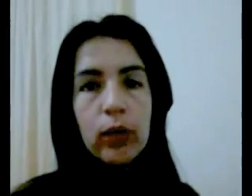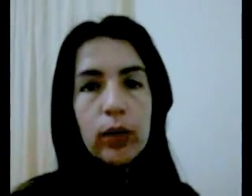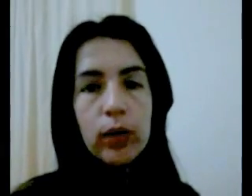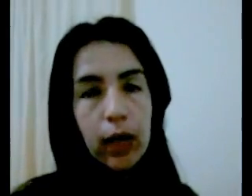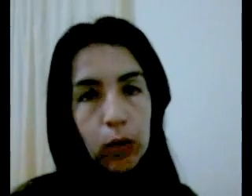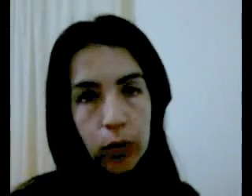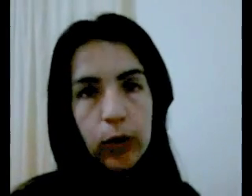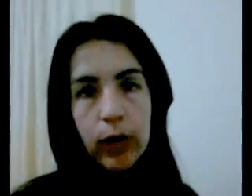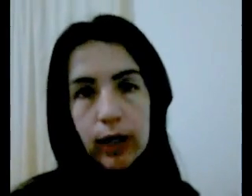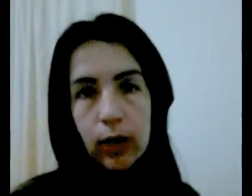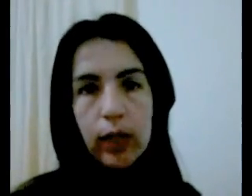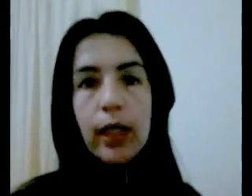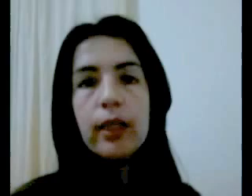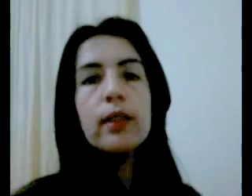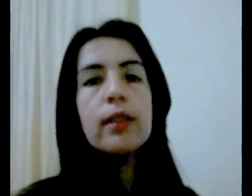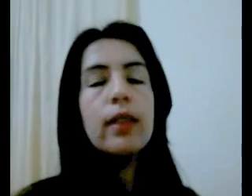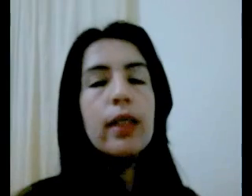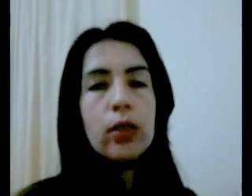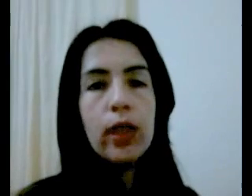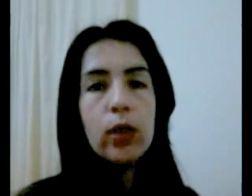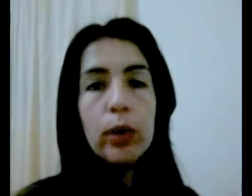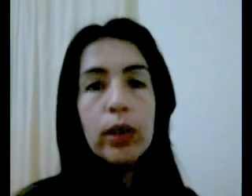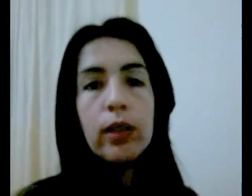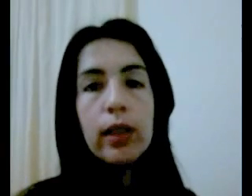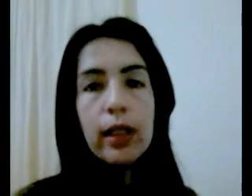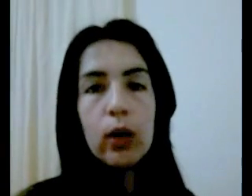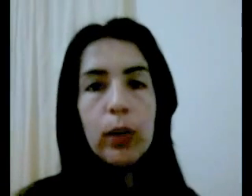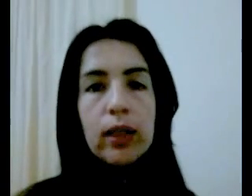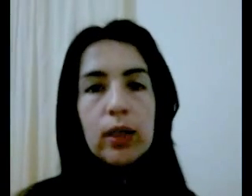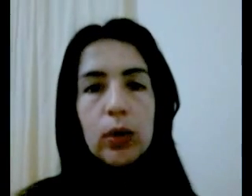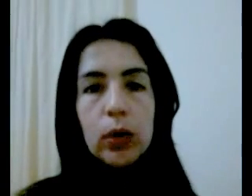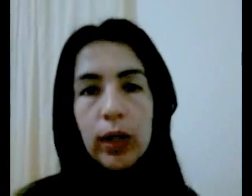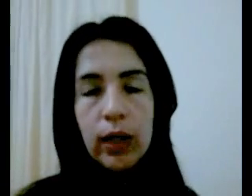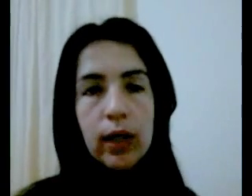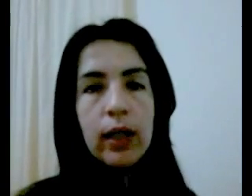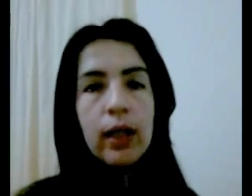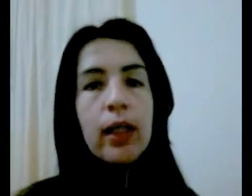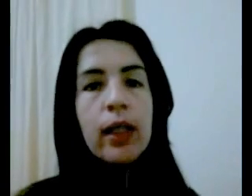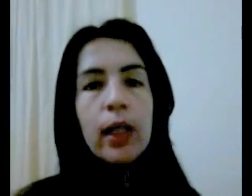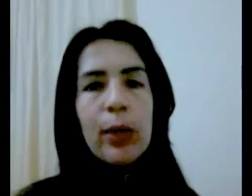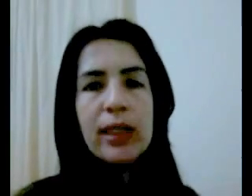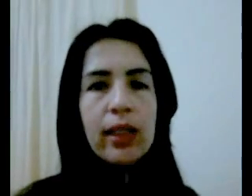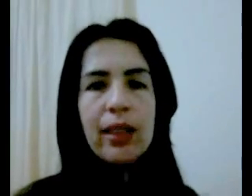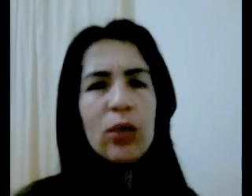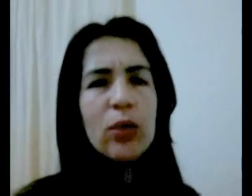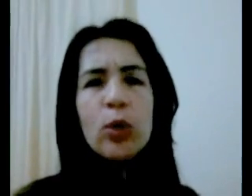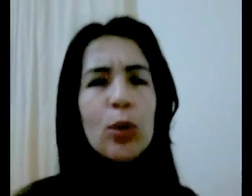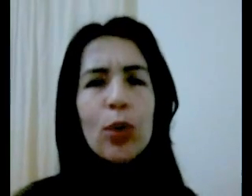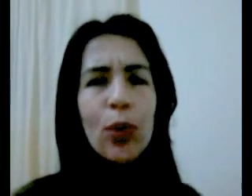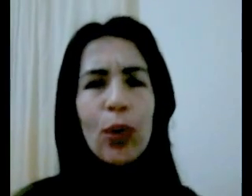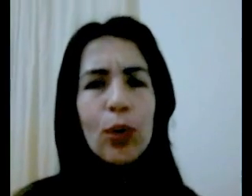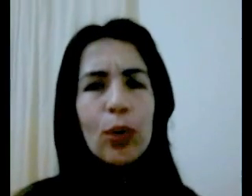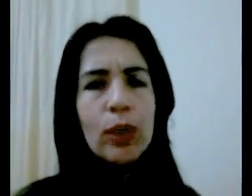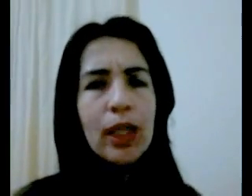comigo. Quem não viu e quiser ver, né? É só falar comigo que daí eu passo o link. Né? Mas tá um vídeo muito longo,